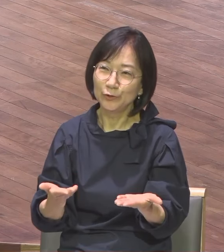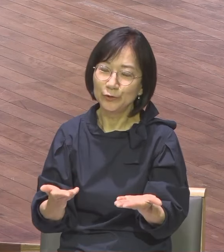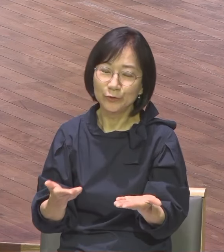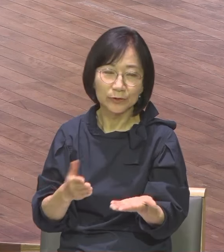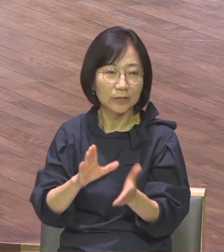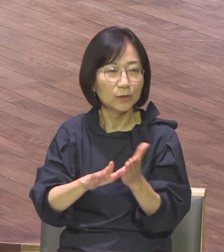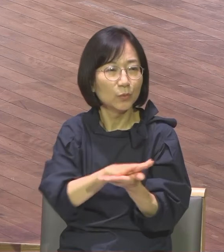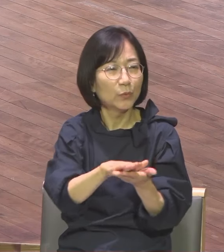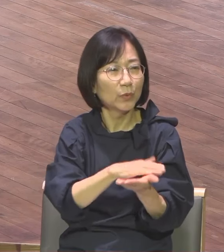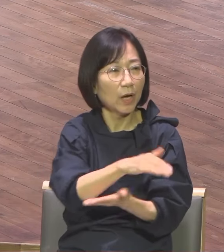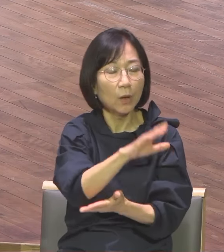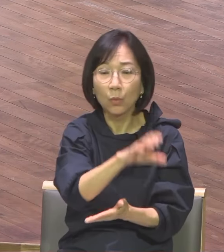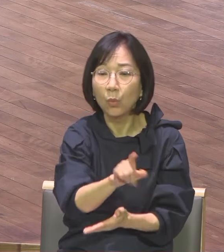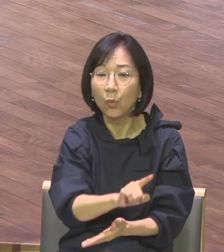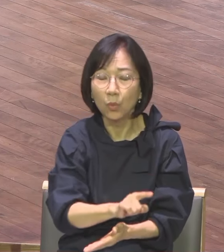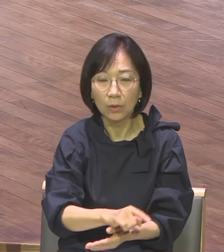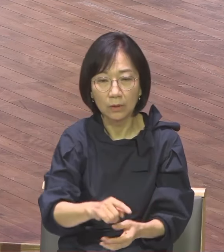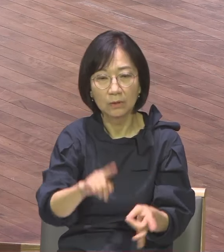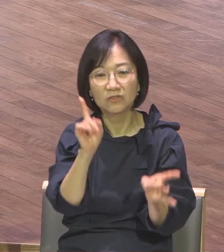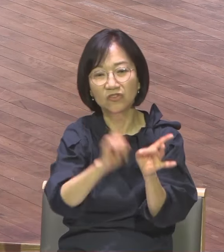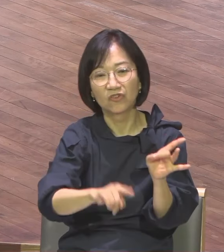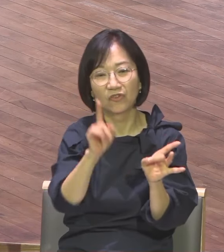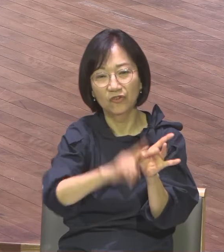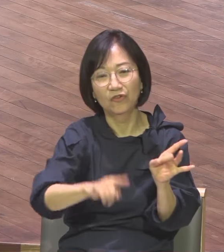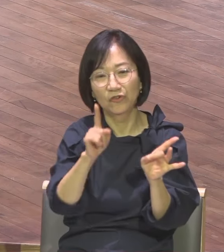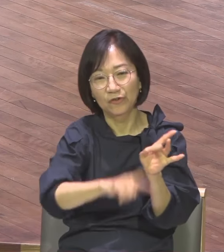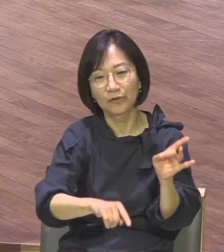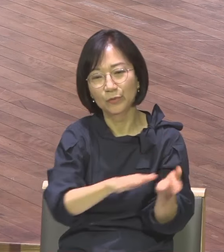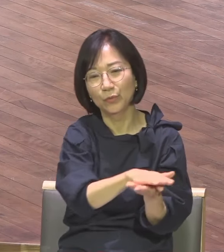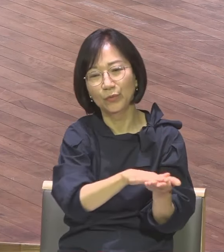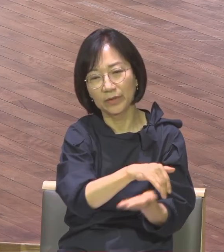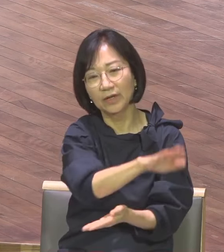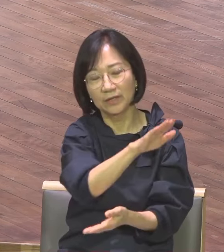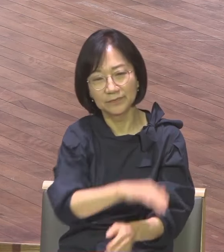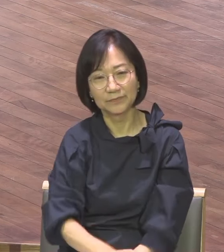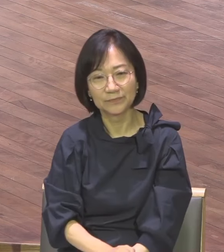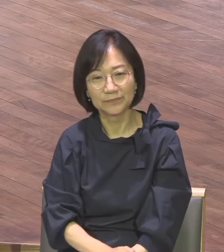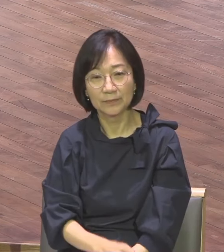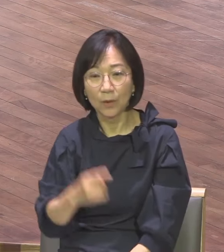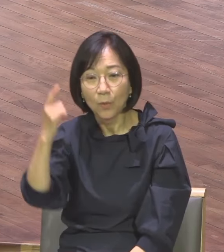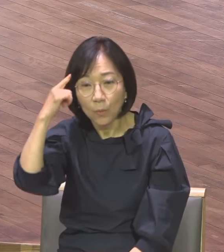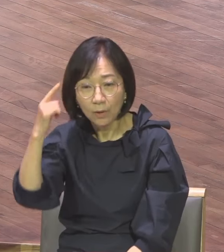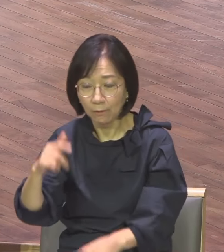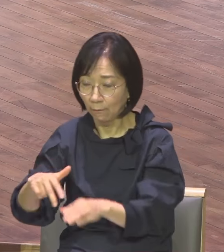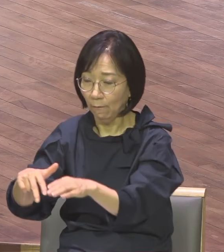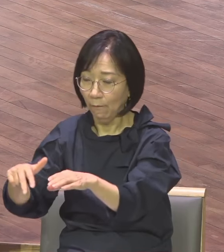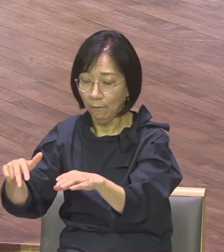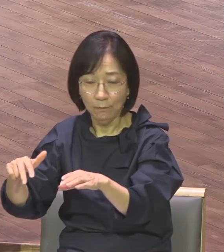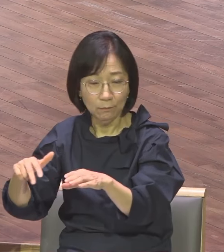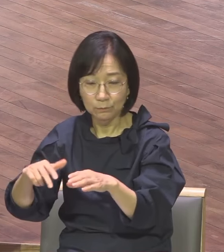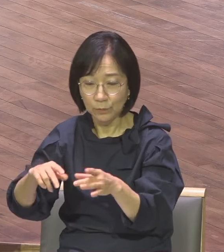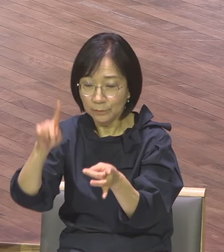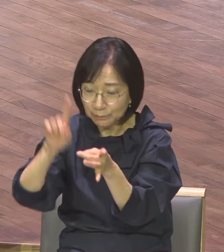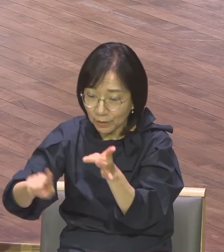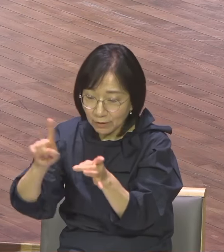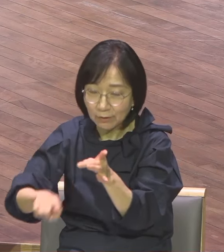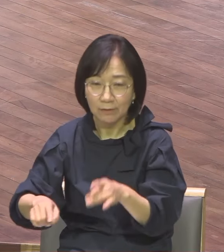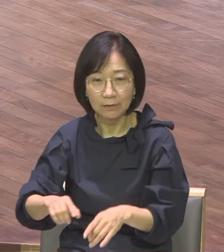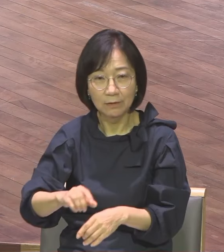분위기가 똑같으니까 절에도 가고 교회도 가고 모든 종교 다 통합. 그래서